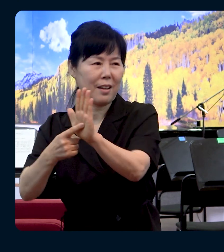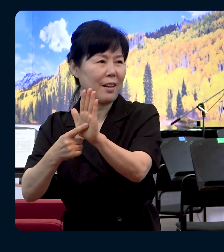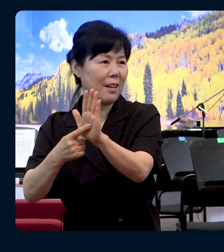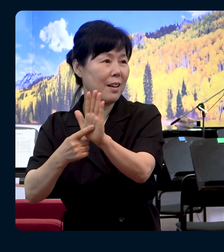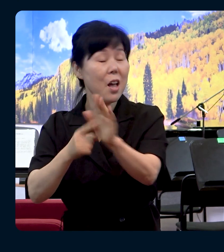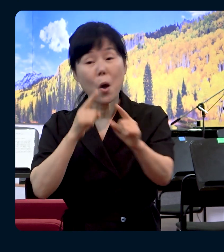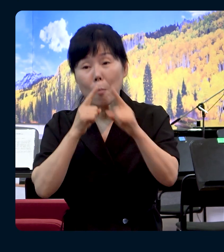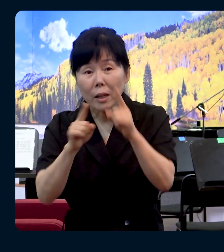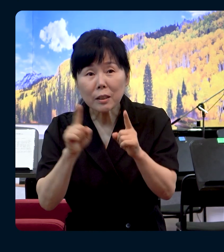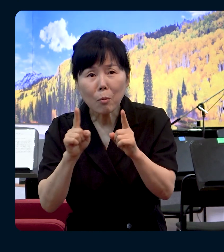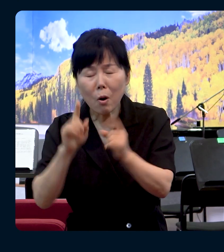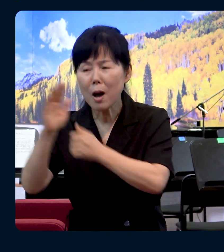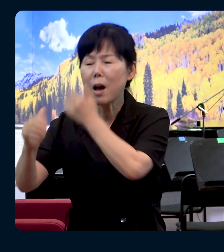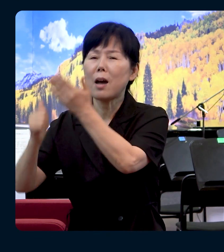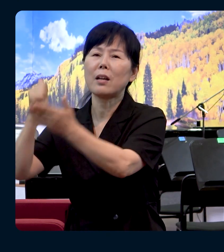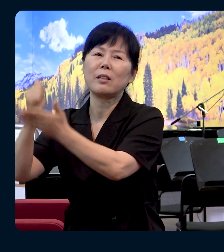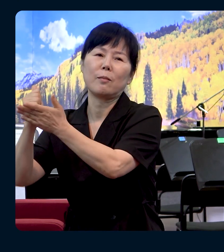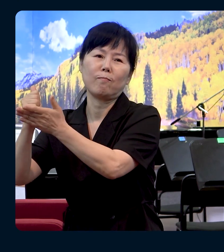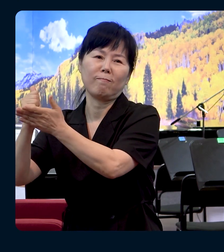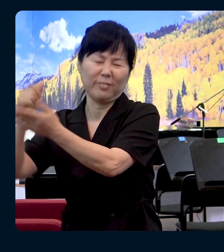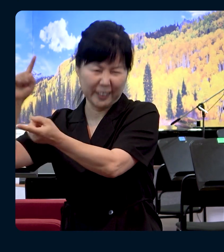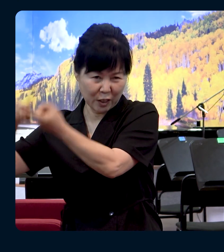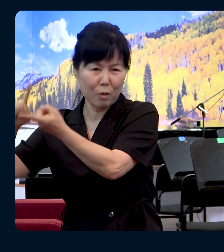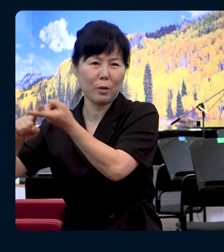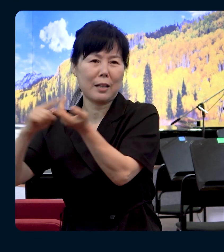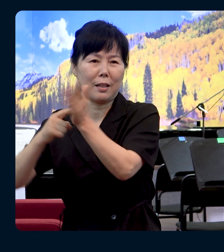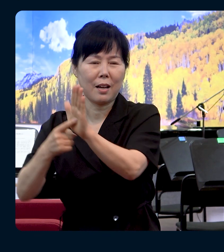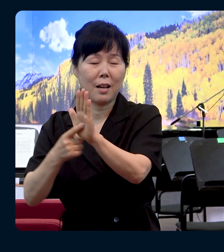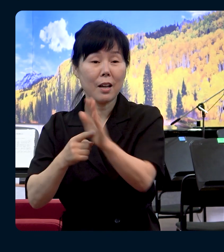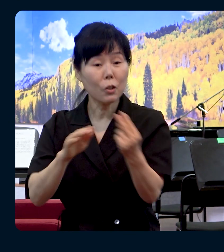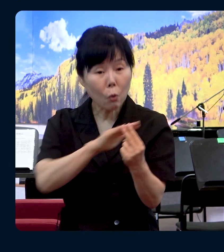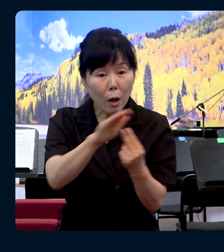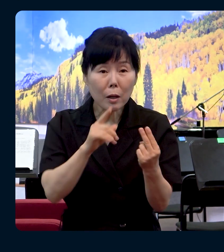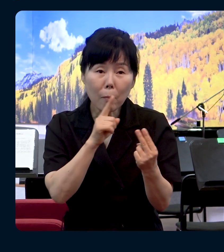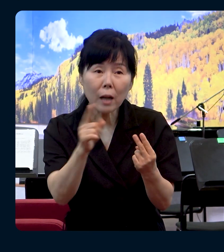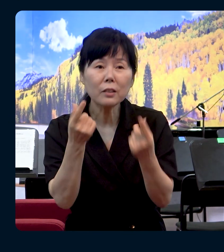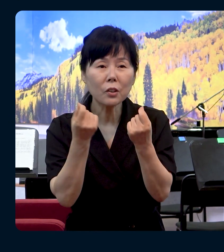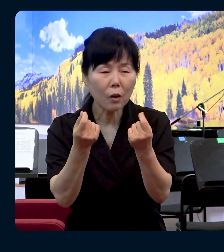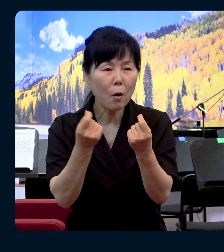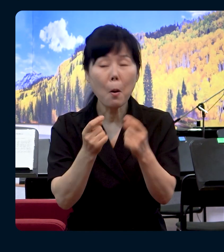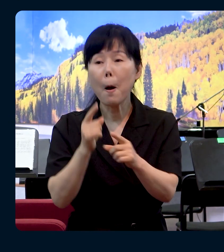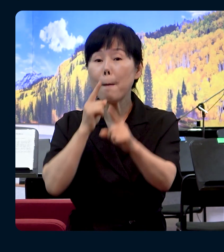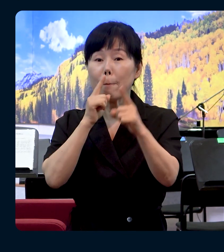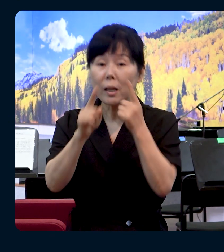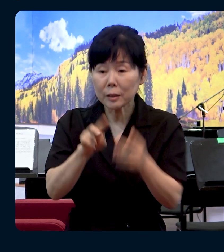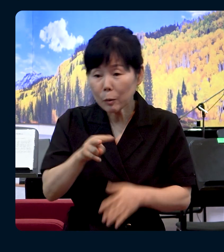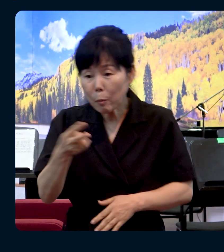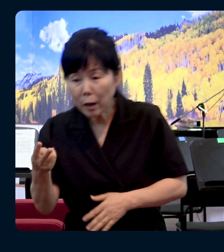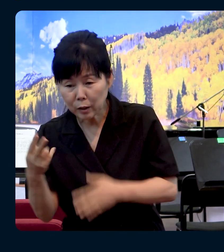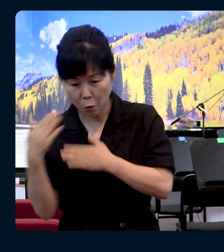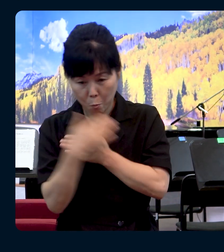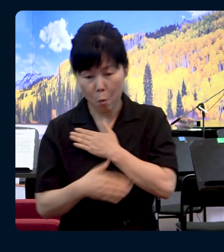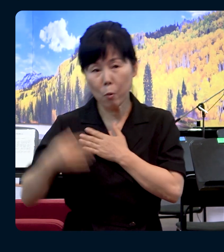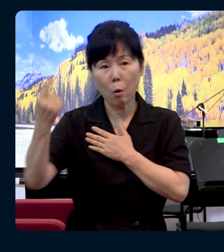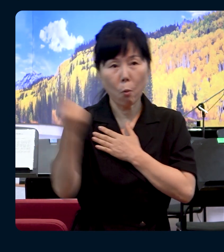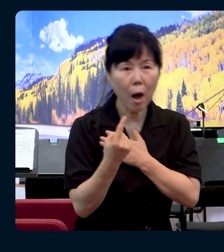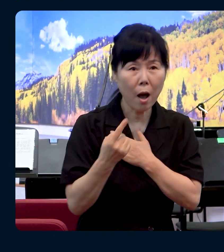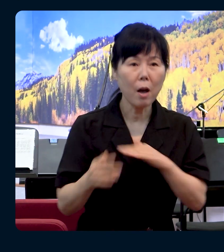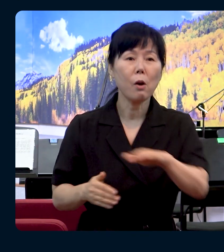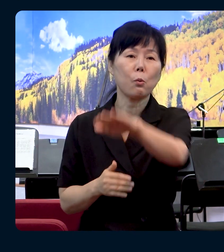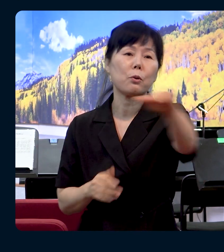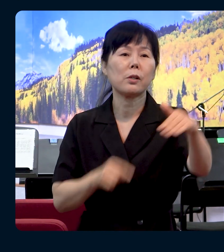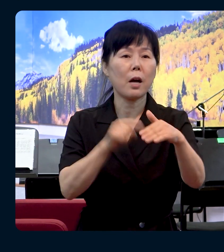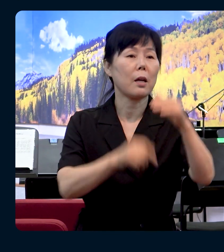말씀은 하나님의 권위이십니다. 요한 사도가 말한 그대로 말씀이 육신이 되어 우리 가운데 거하신 분이